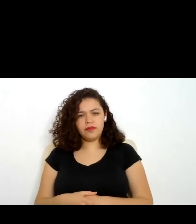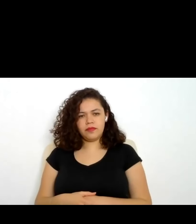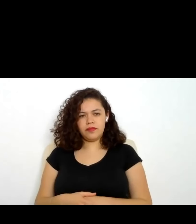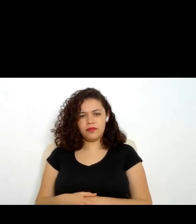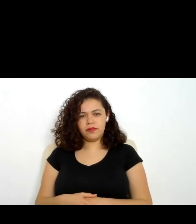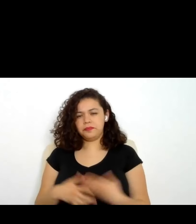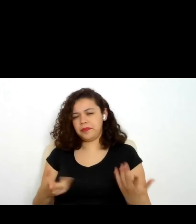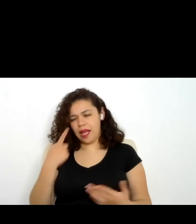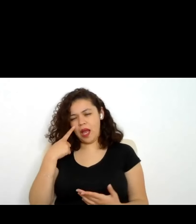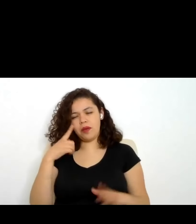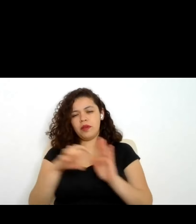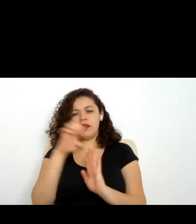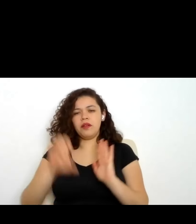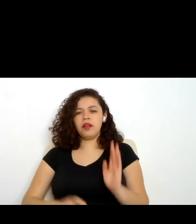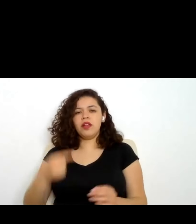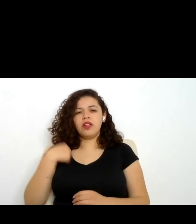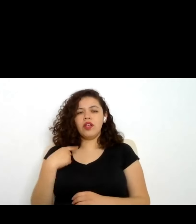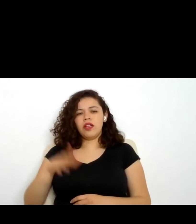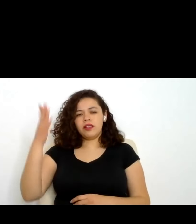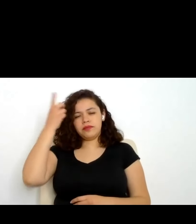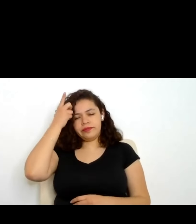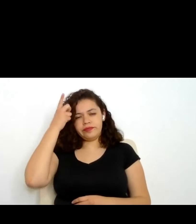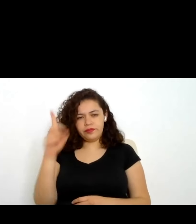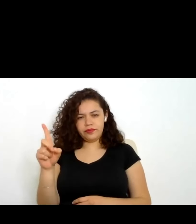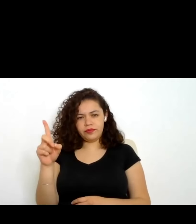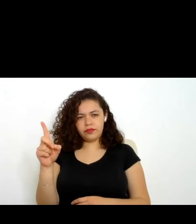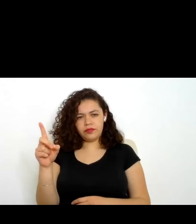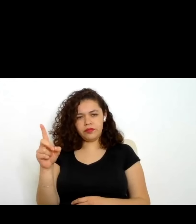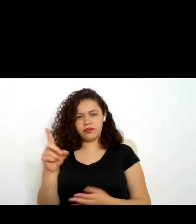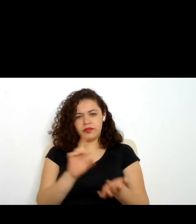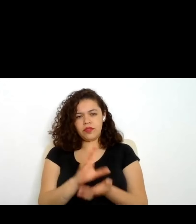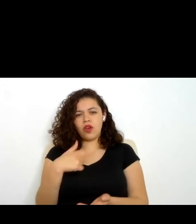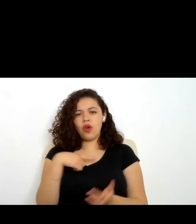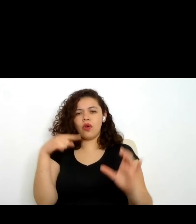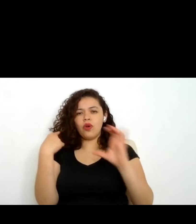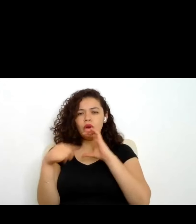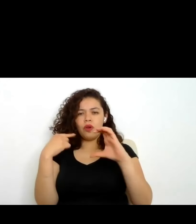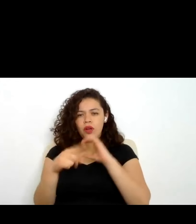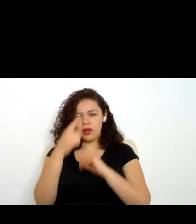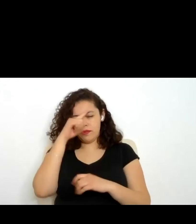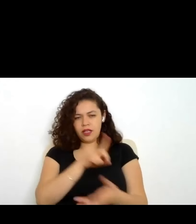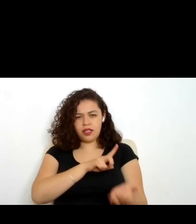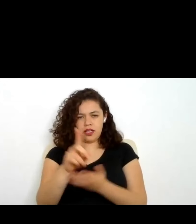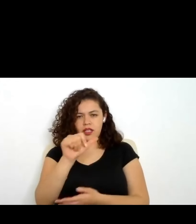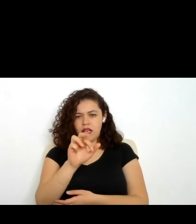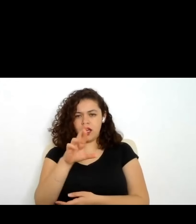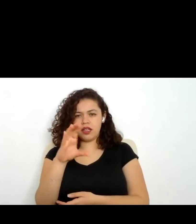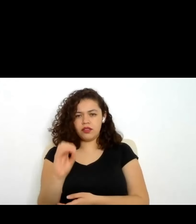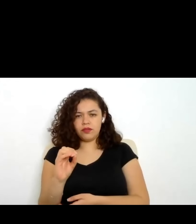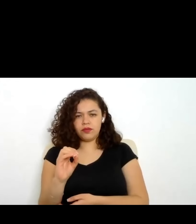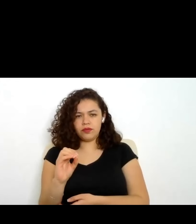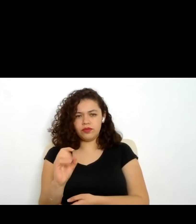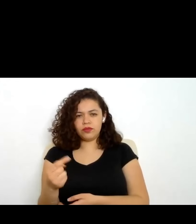yo pongo a disposición de los titulares un correo electrónico para el ejercicio de los derechos ARCO, yo